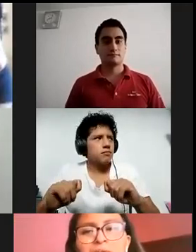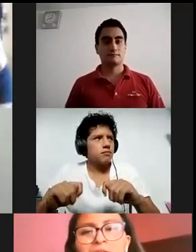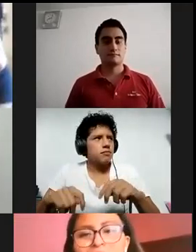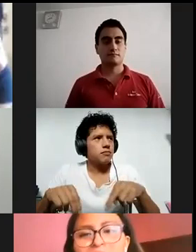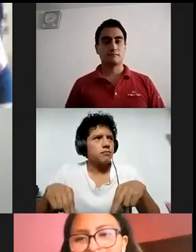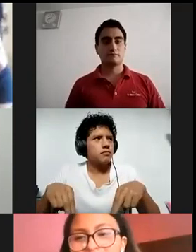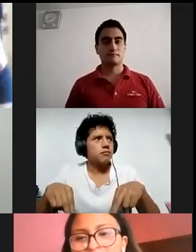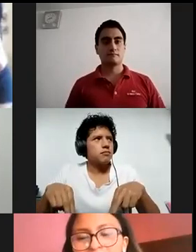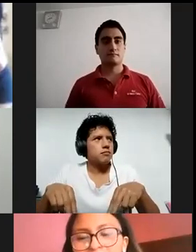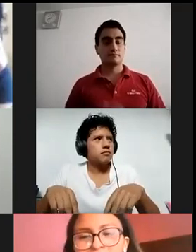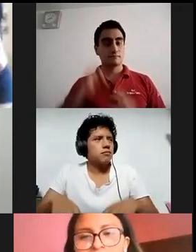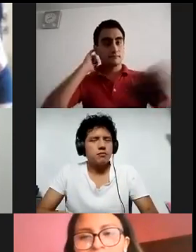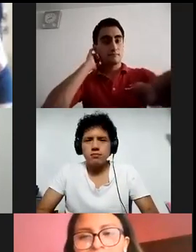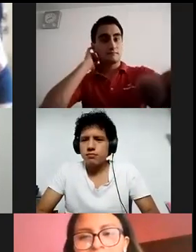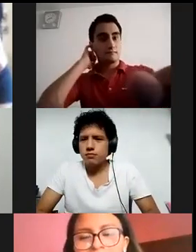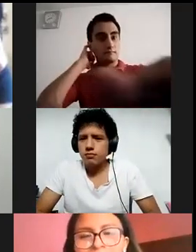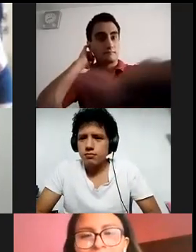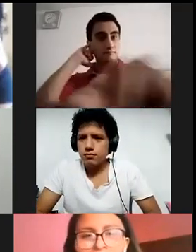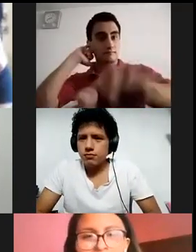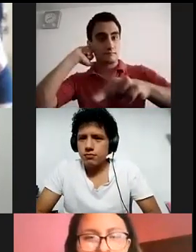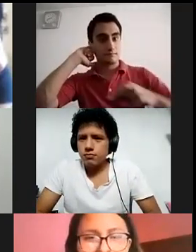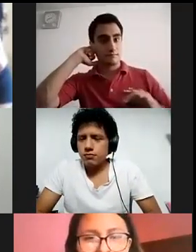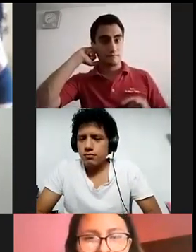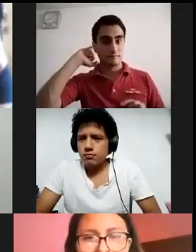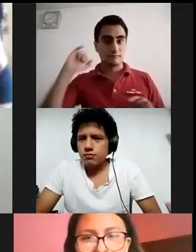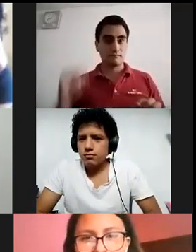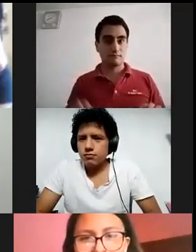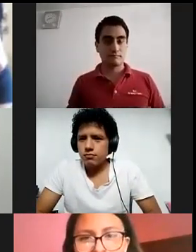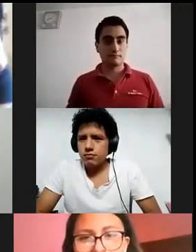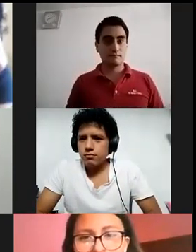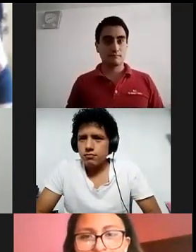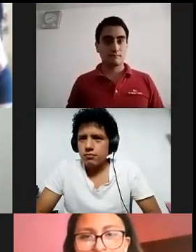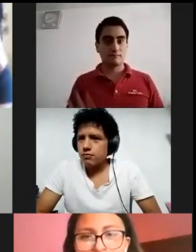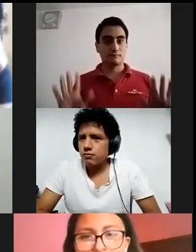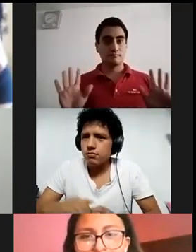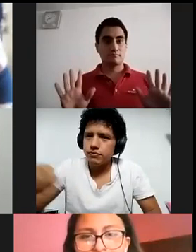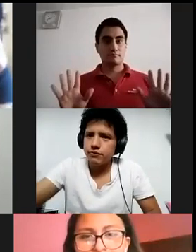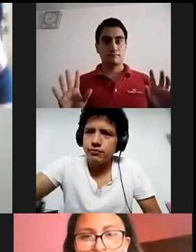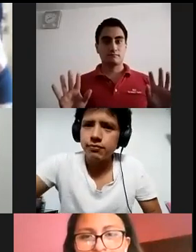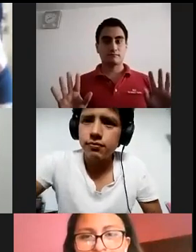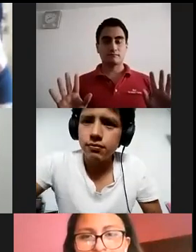hace un rato incluso mi internet me sacó. Entonces, ¿en esos casos sí podemos volver a